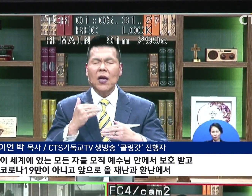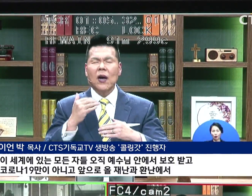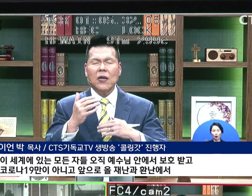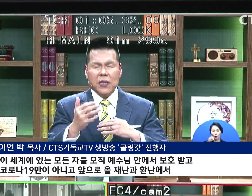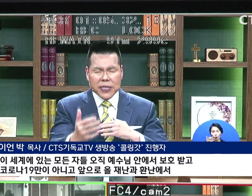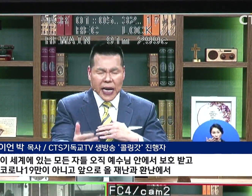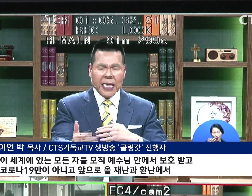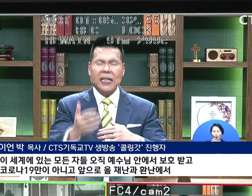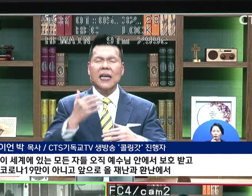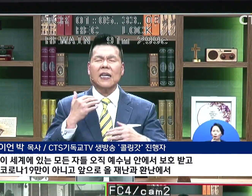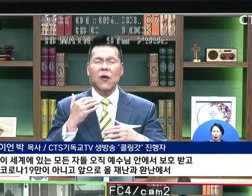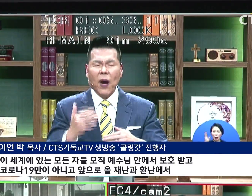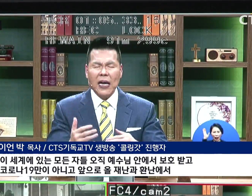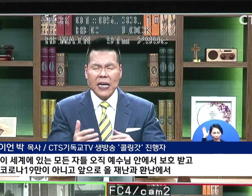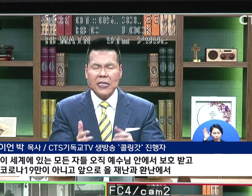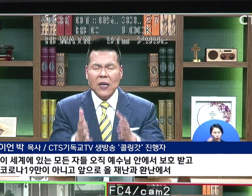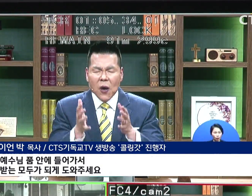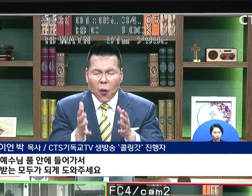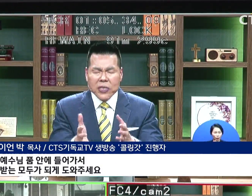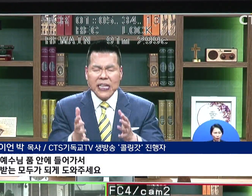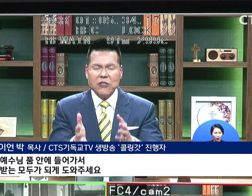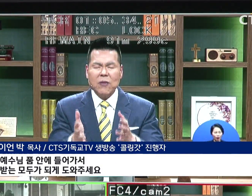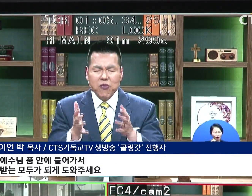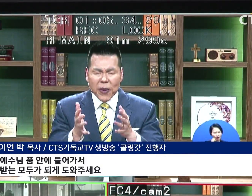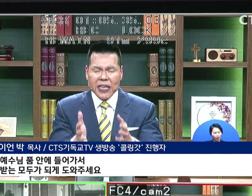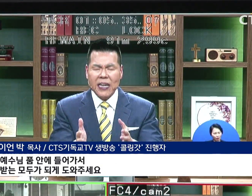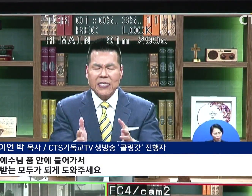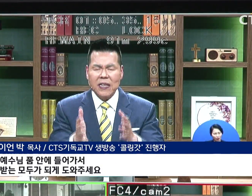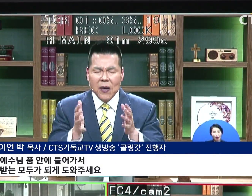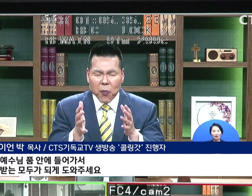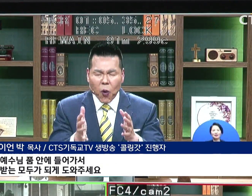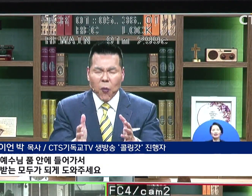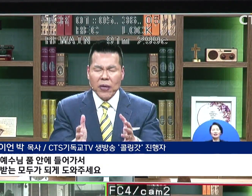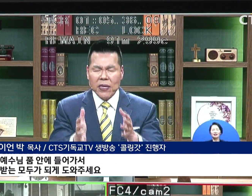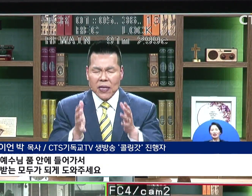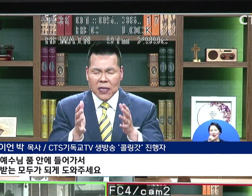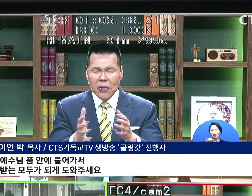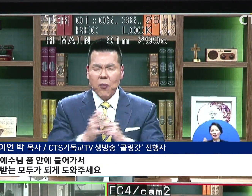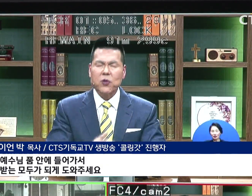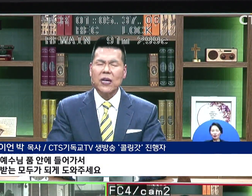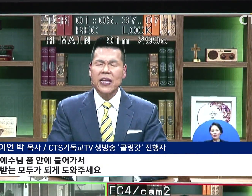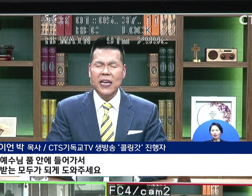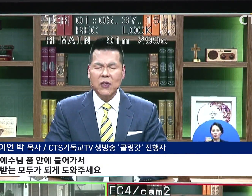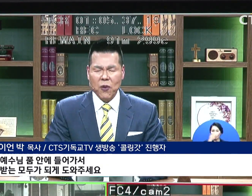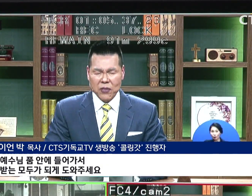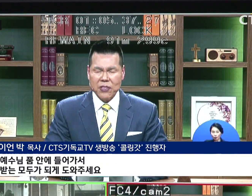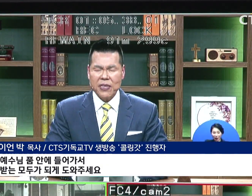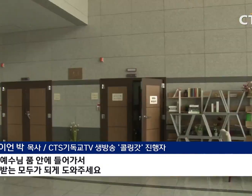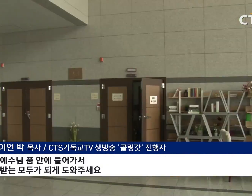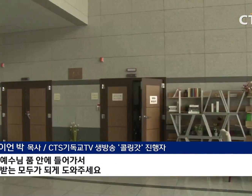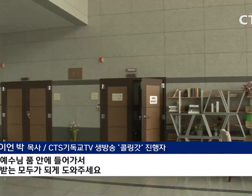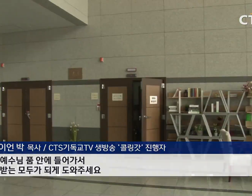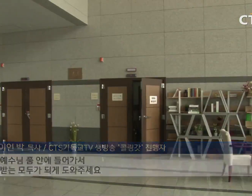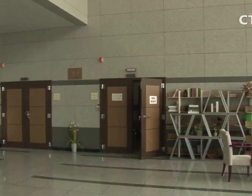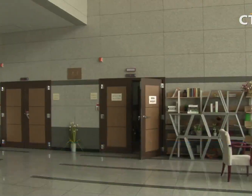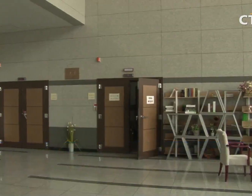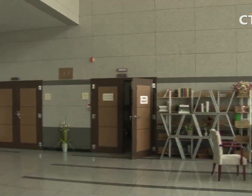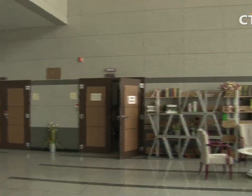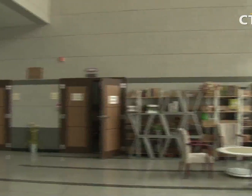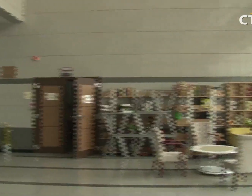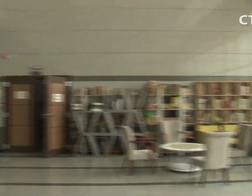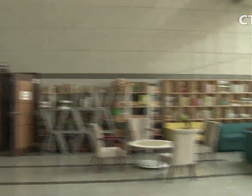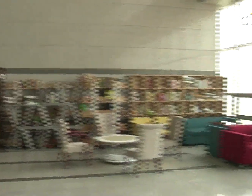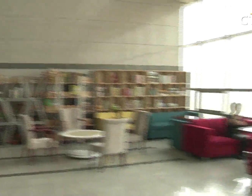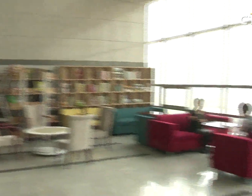올 어떤 재난과 그런 환란에서 오직 예수님 품 안에 들어가서 보호받는 모두가 되게 도와주세요.